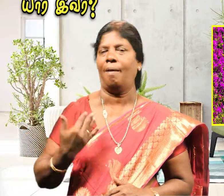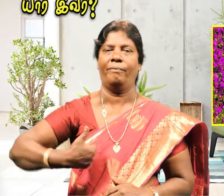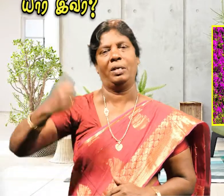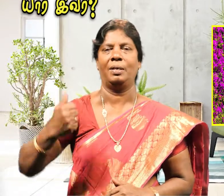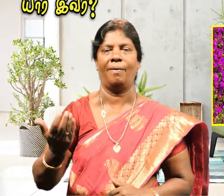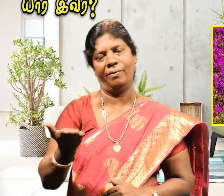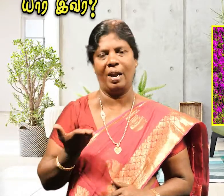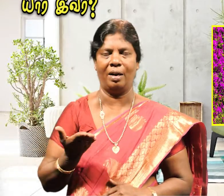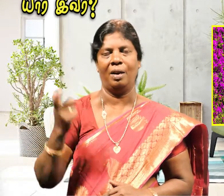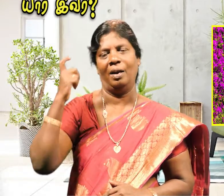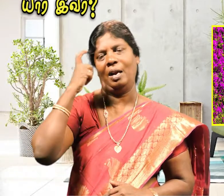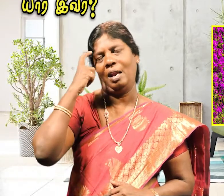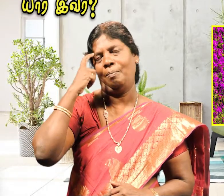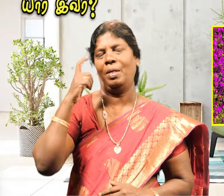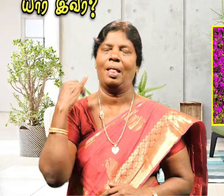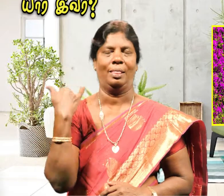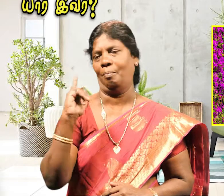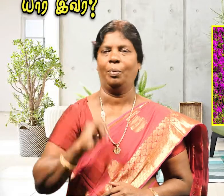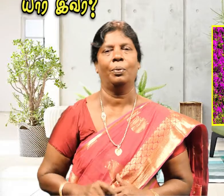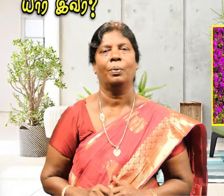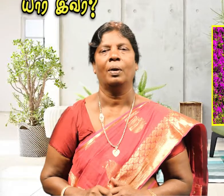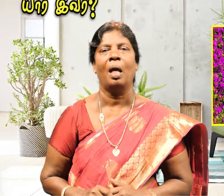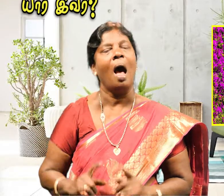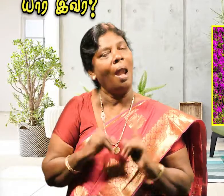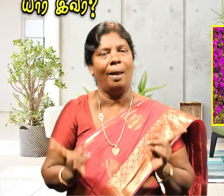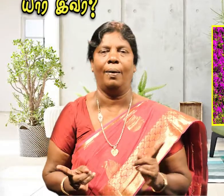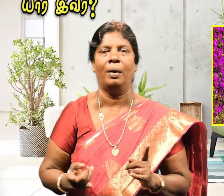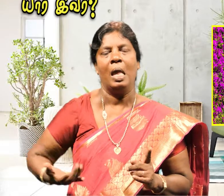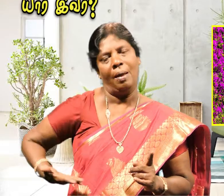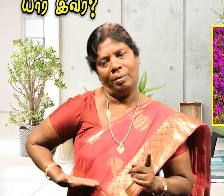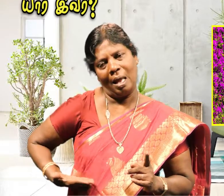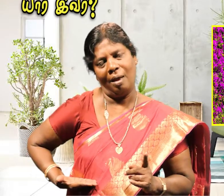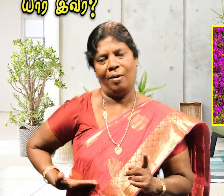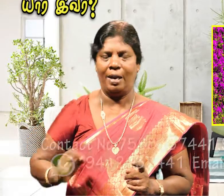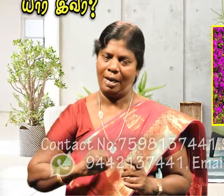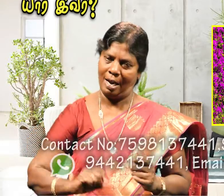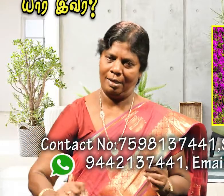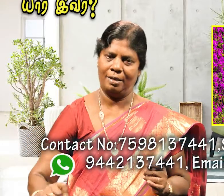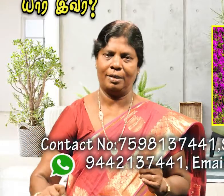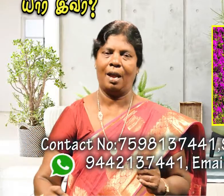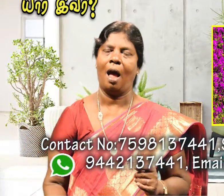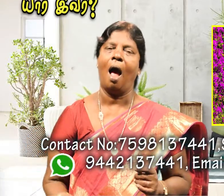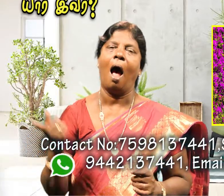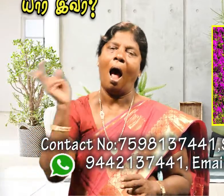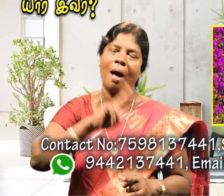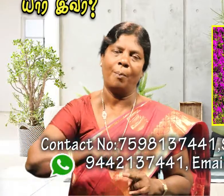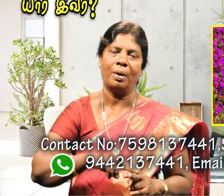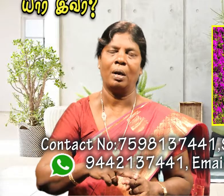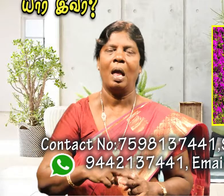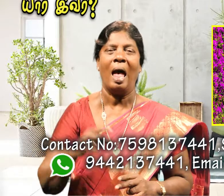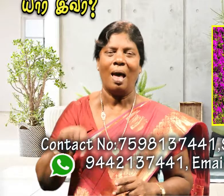நான் தேர்ச்சி அடைய வேண்டும் என்று நினைப்பது அபாயகரமானதல்லவா. ஆனால் தேர்வை எழுதி